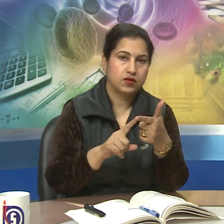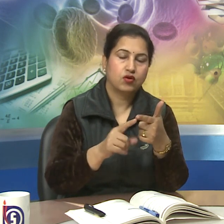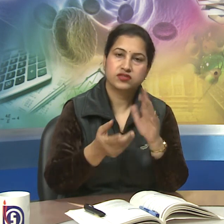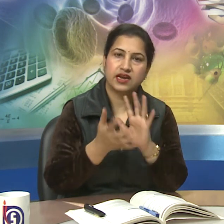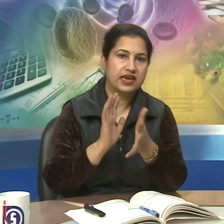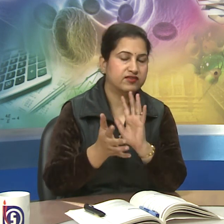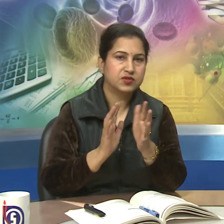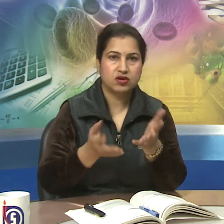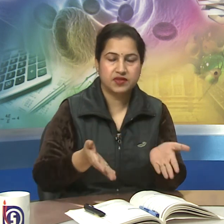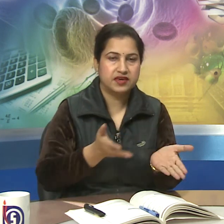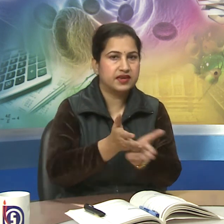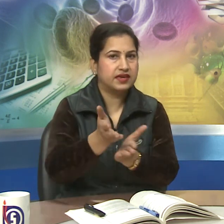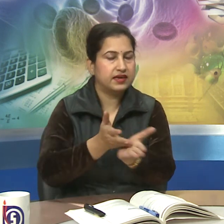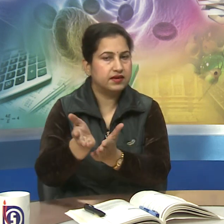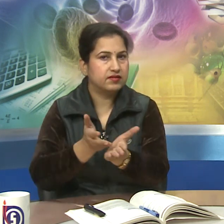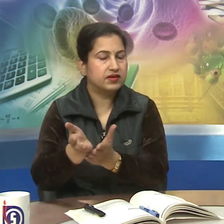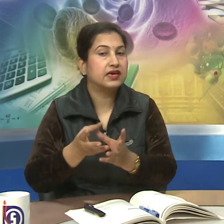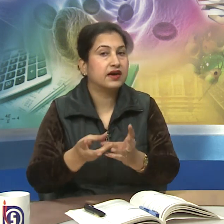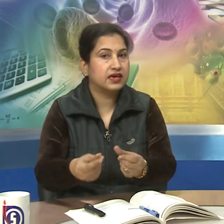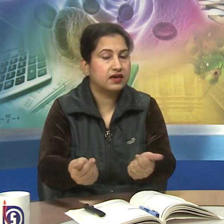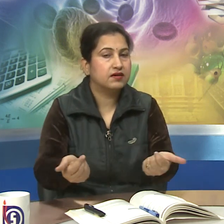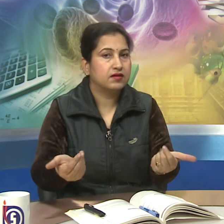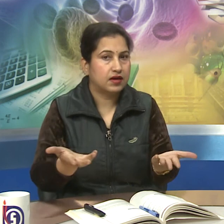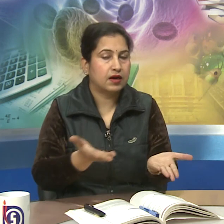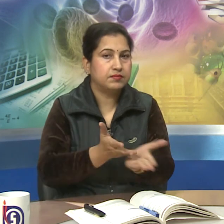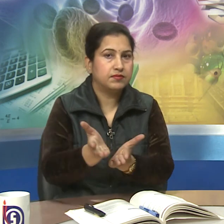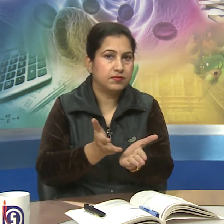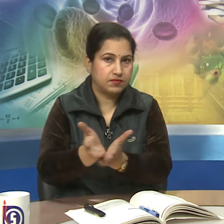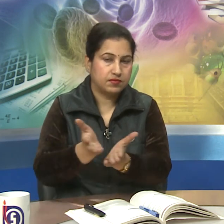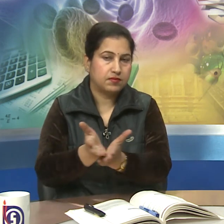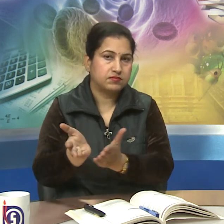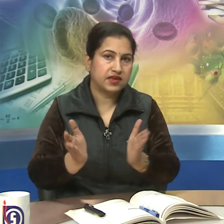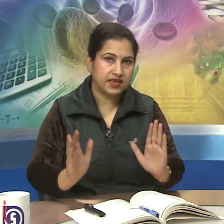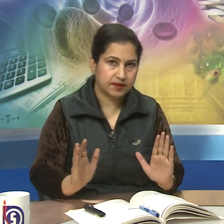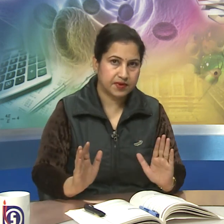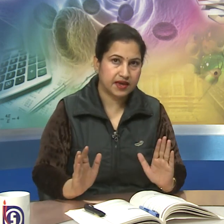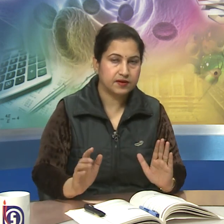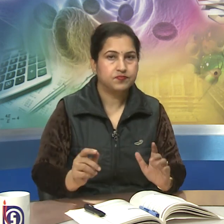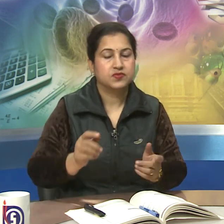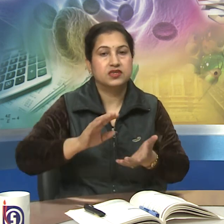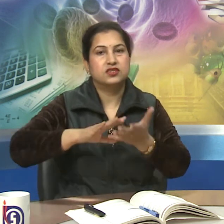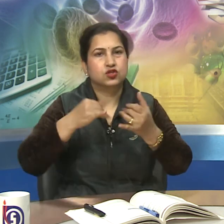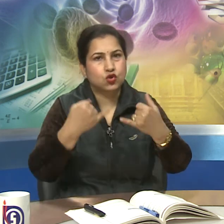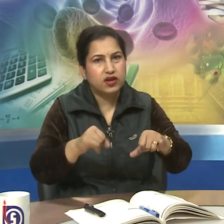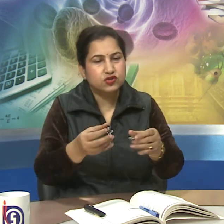है और साइन लैंग्वेज में तो आप देख रहे हैं कि क्या क्या हम तरीके अपनाए चीज सॉर्स